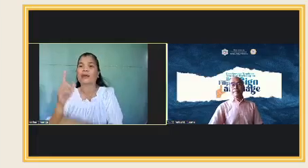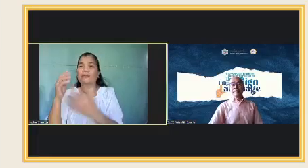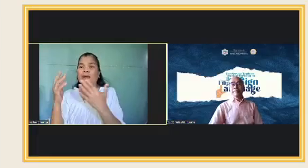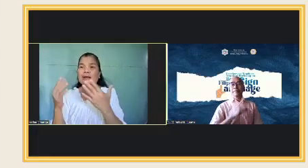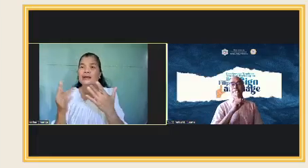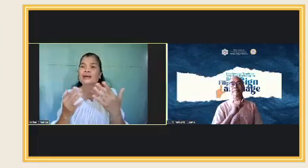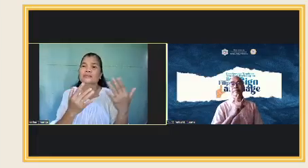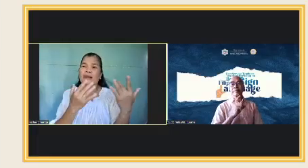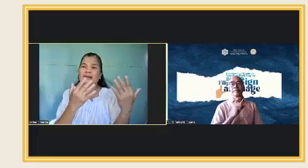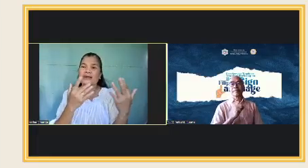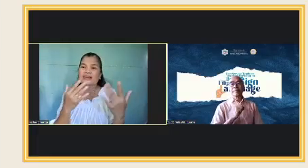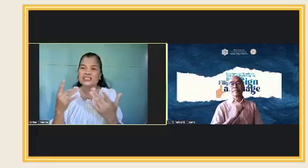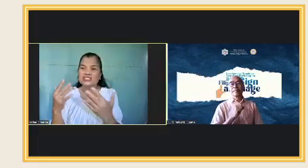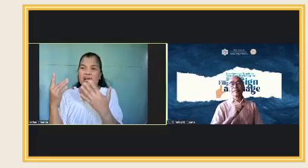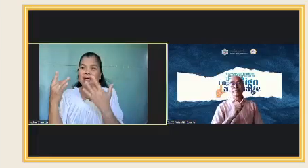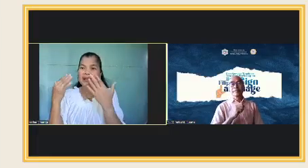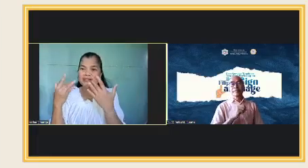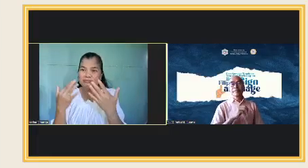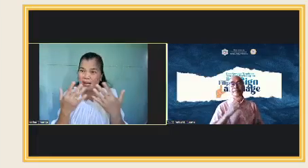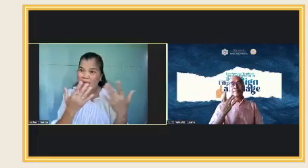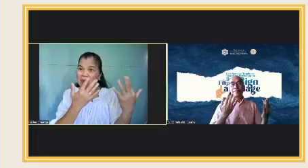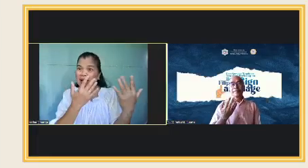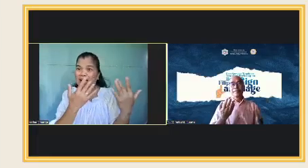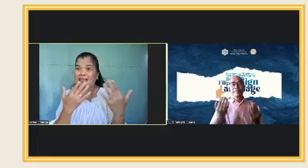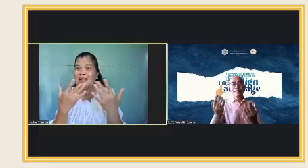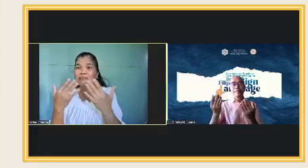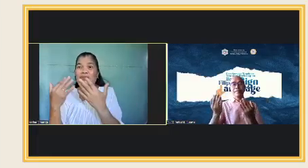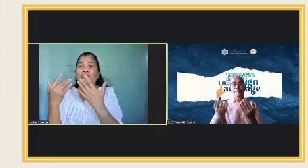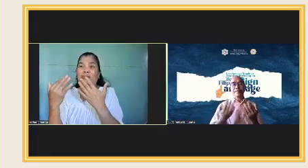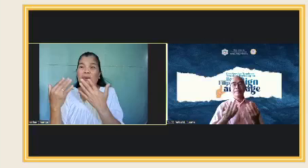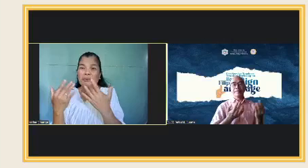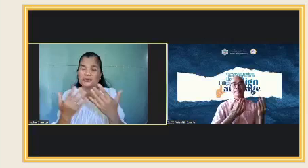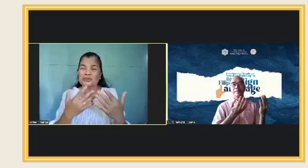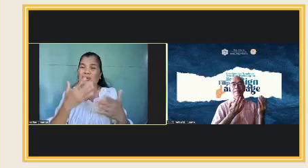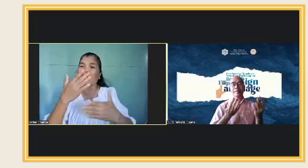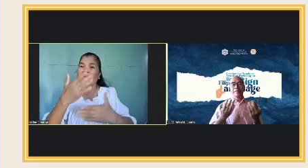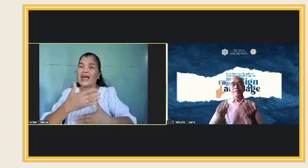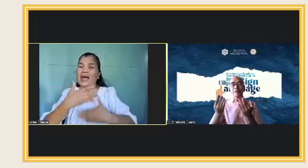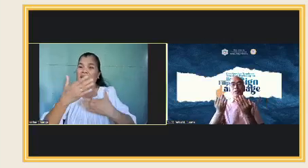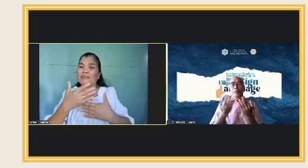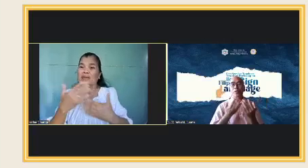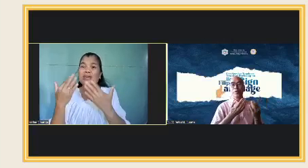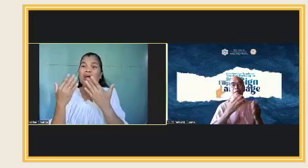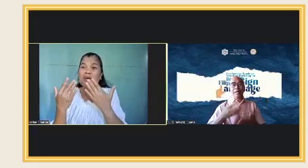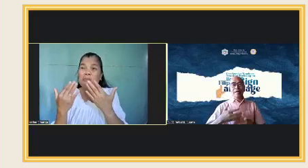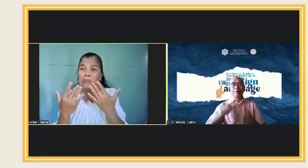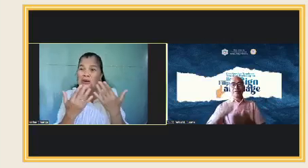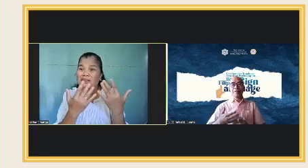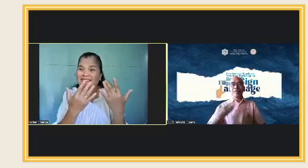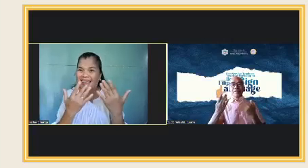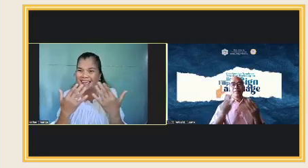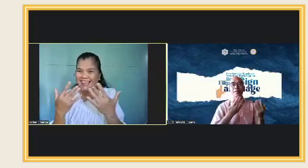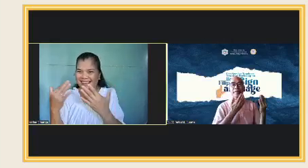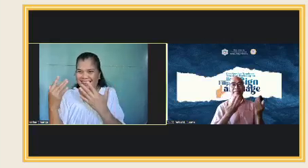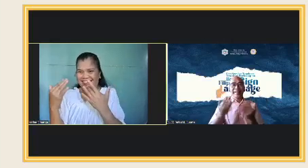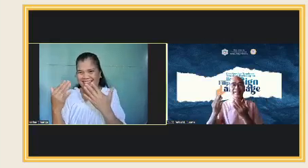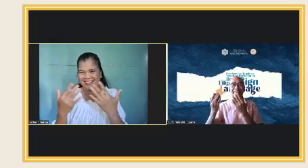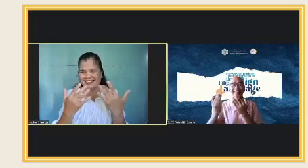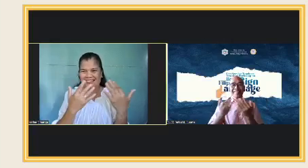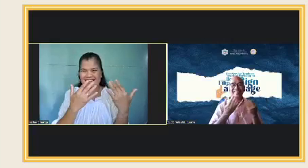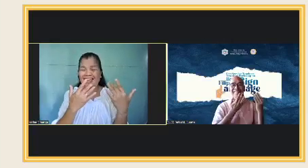lang. Pero pag maedad na siya, marami ng candle ang binublow. So, happy